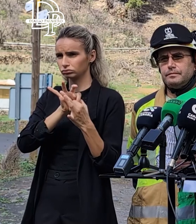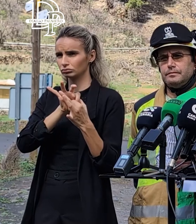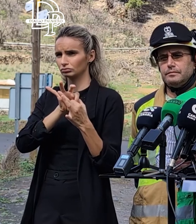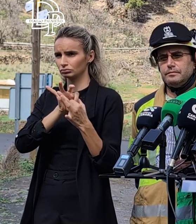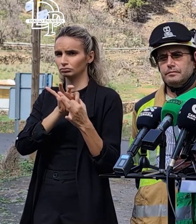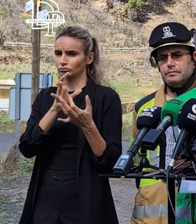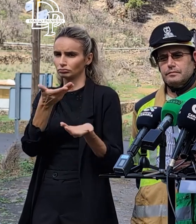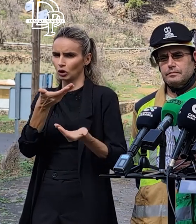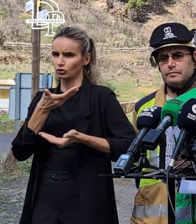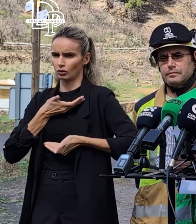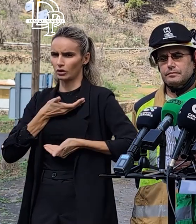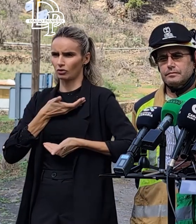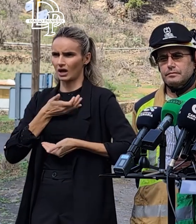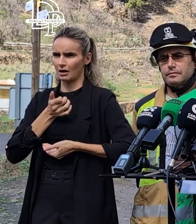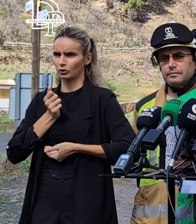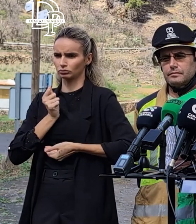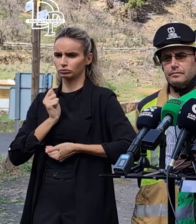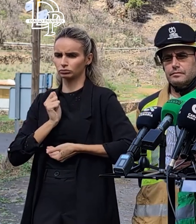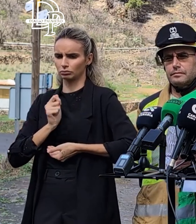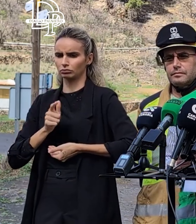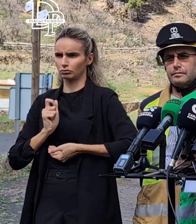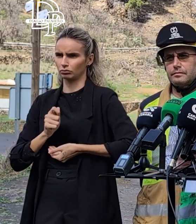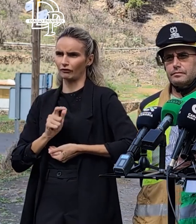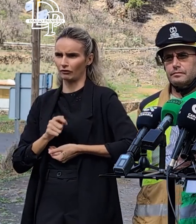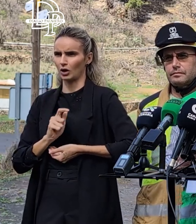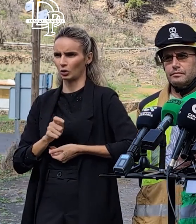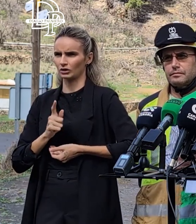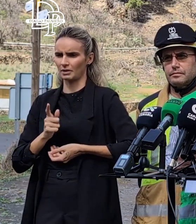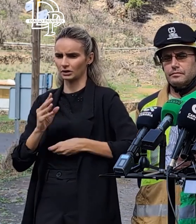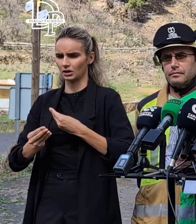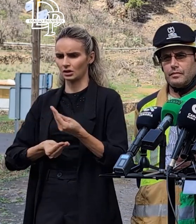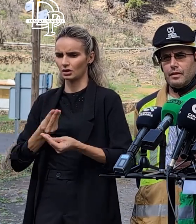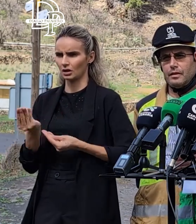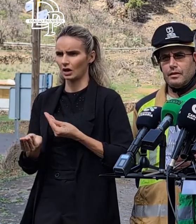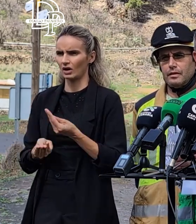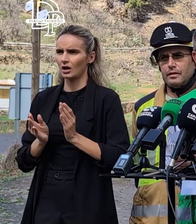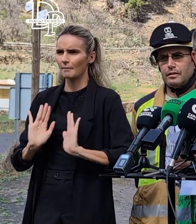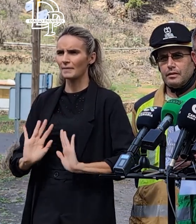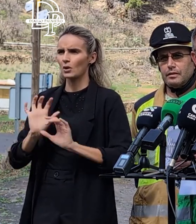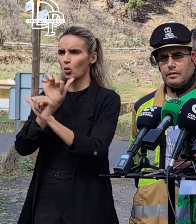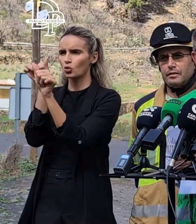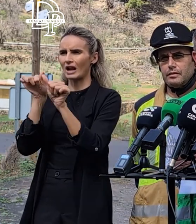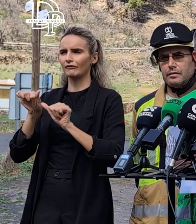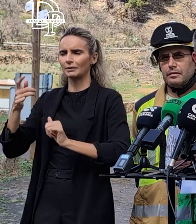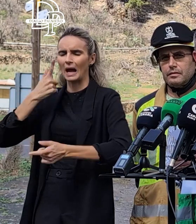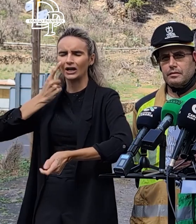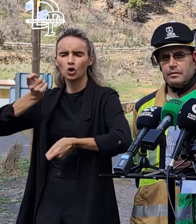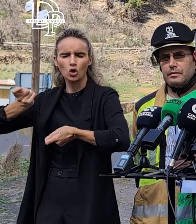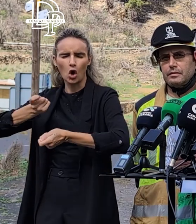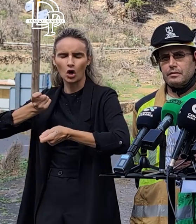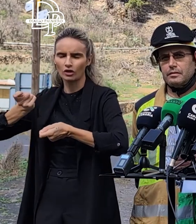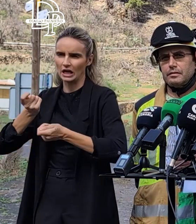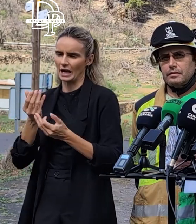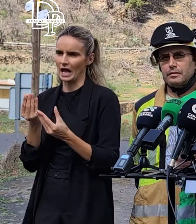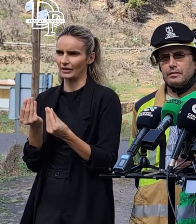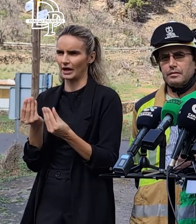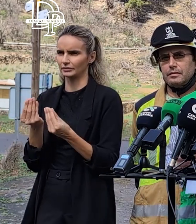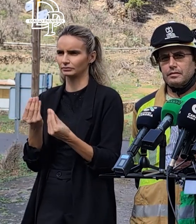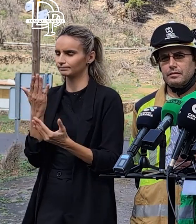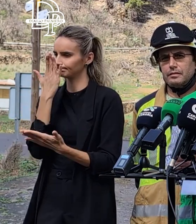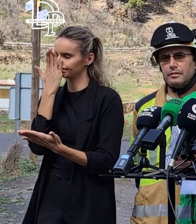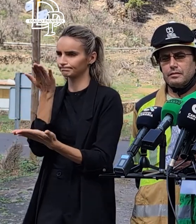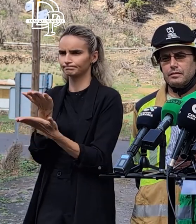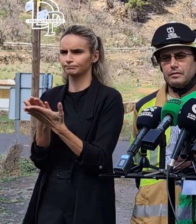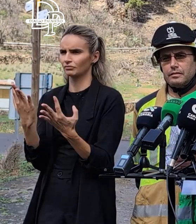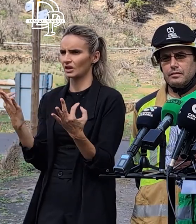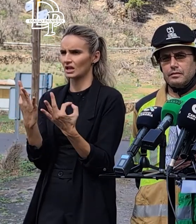en ayuda, como suele ser tradición, pero de una forma muy coordinada. Sinceramente creo que es algo que